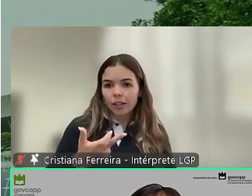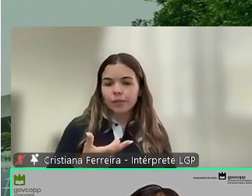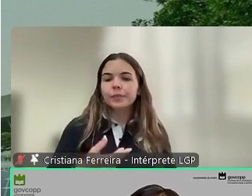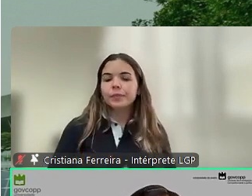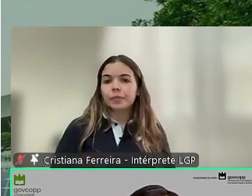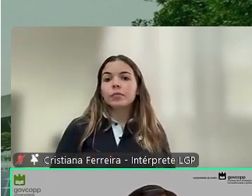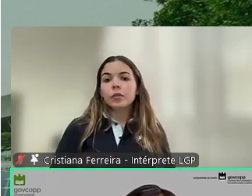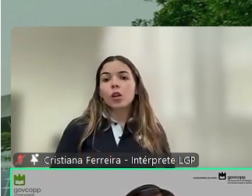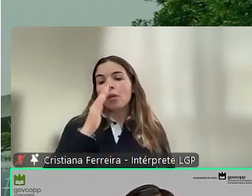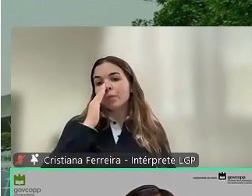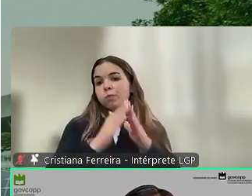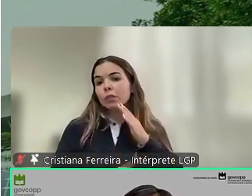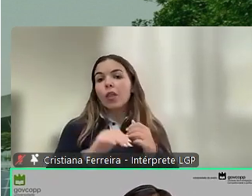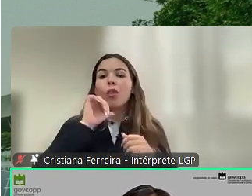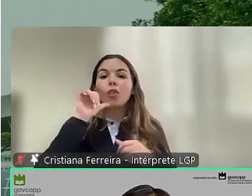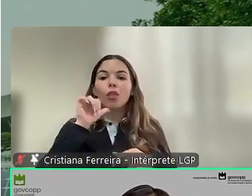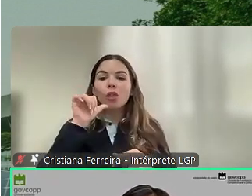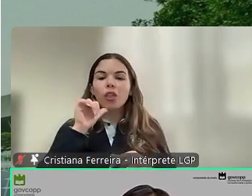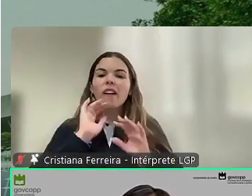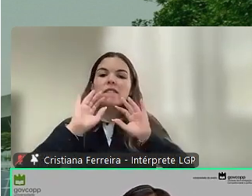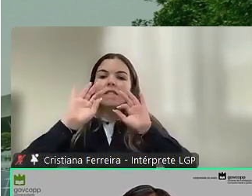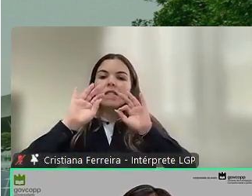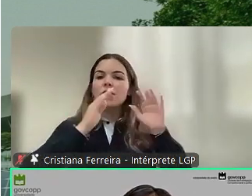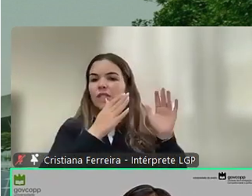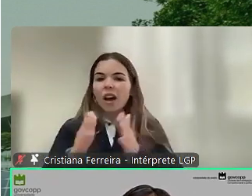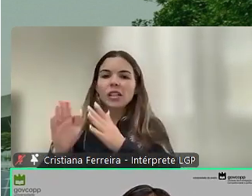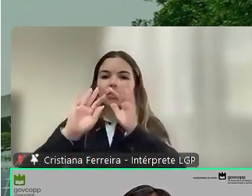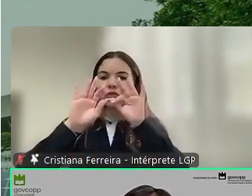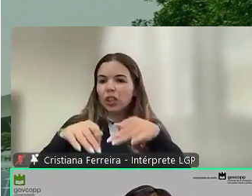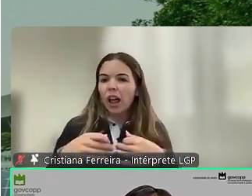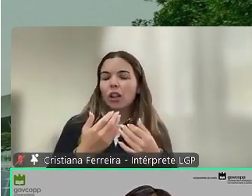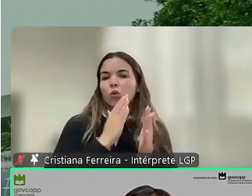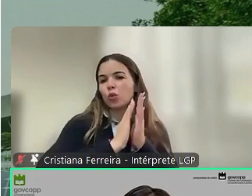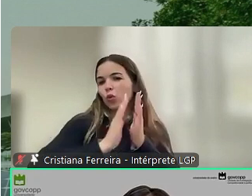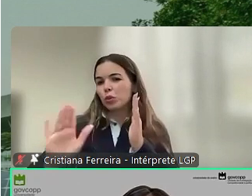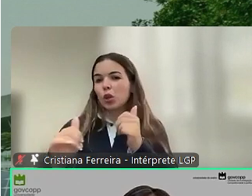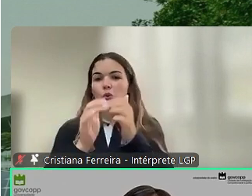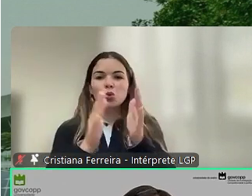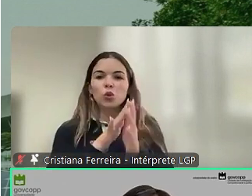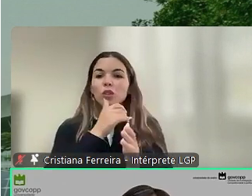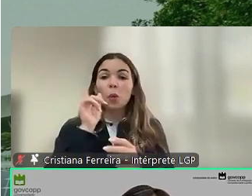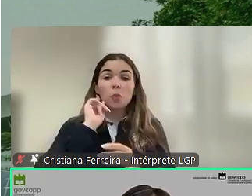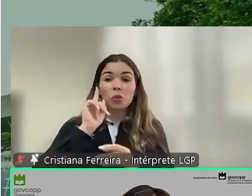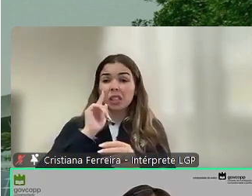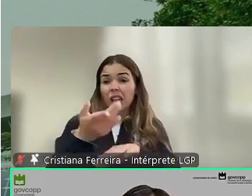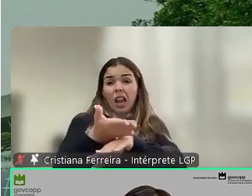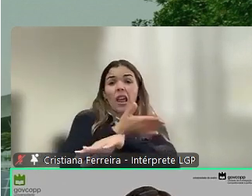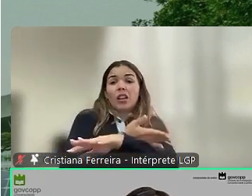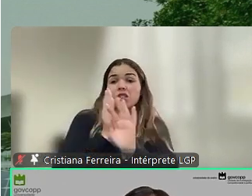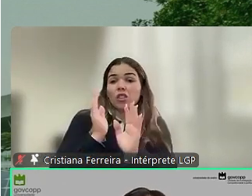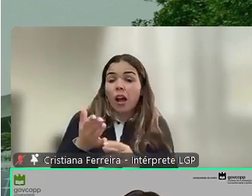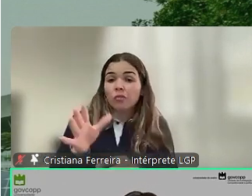que ocorre frequentemente na fase final do processo, quando todas as decisões mais relevantes já foram tomadas acerca do